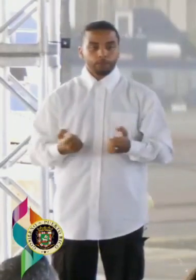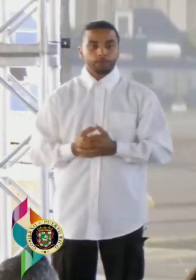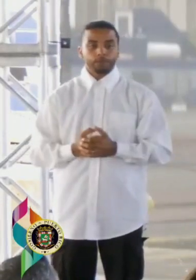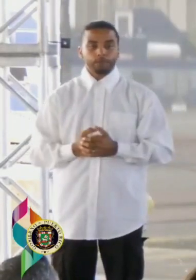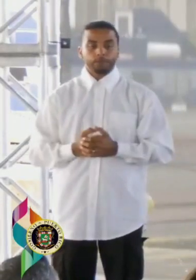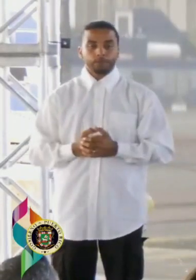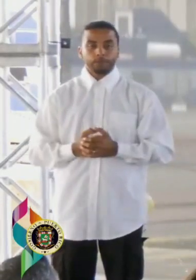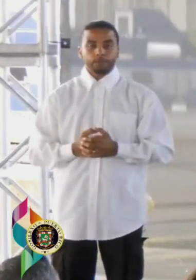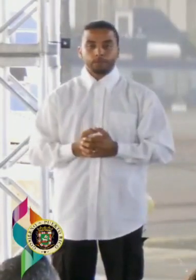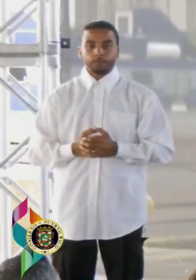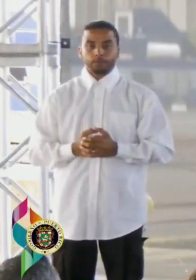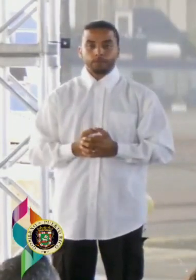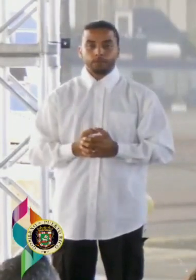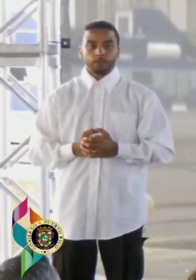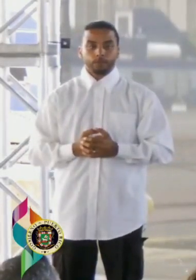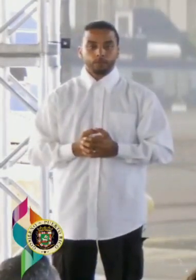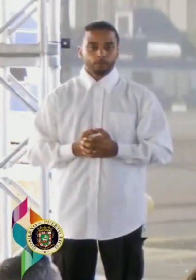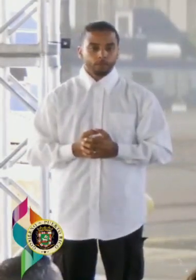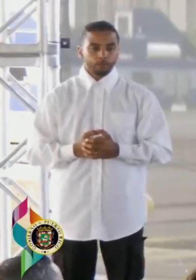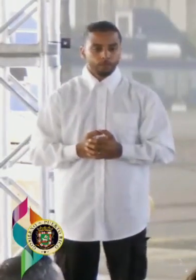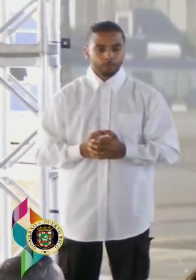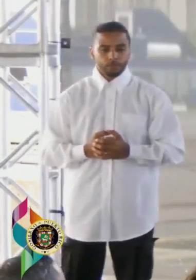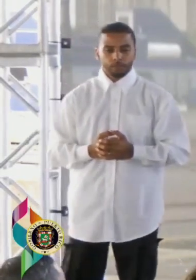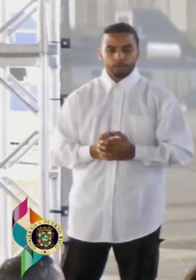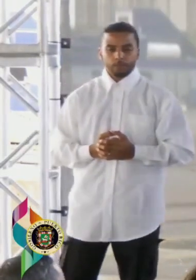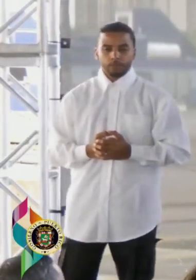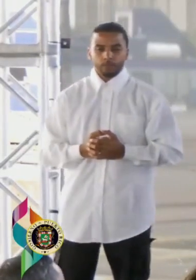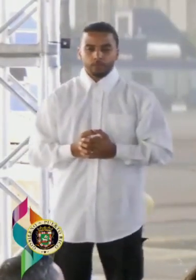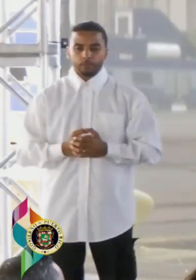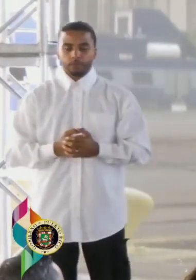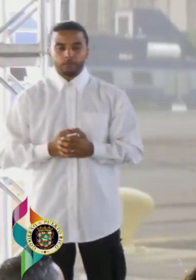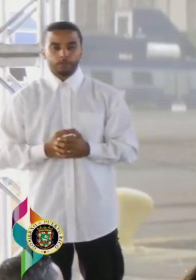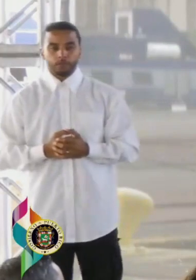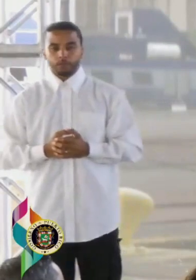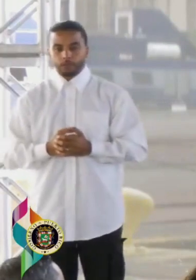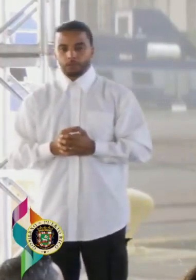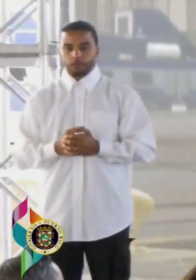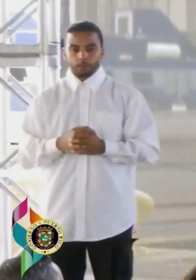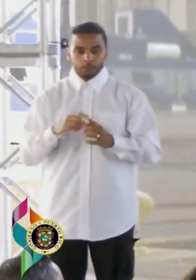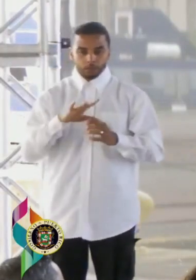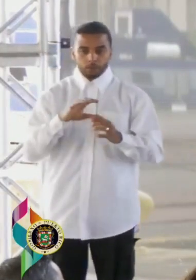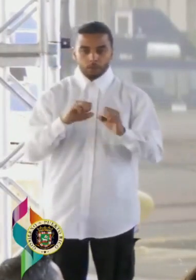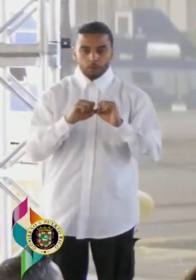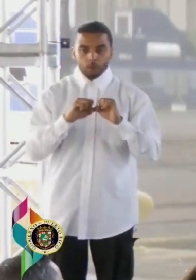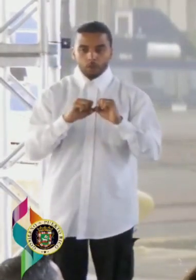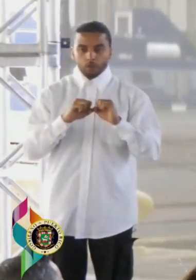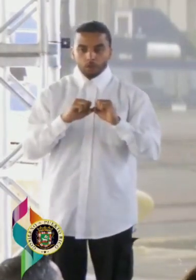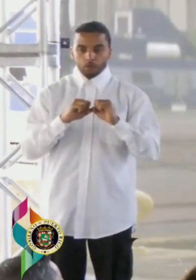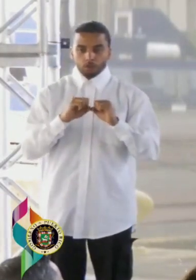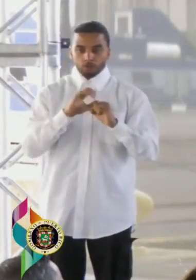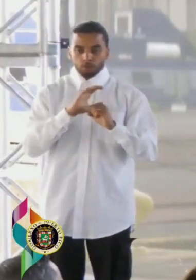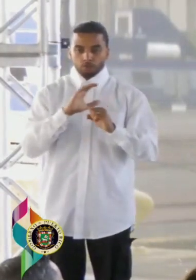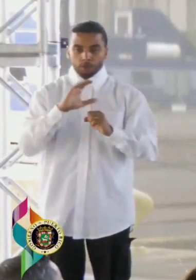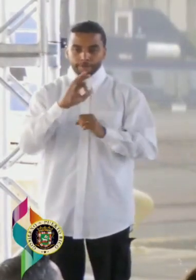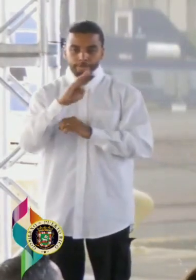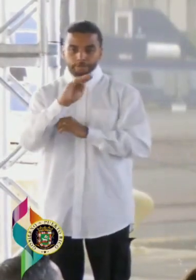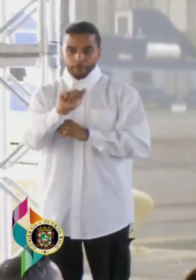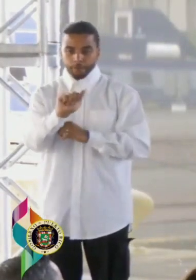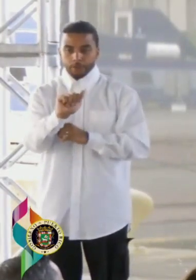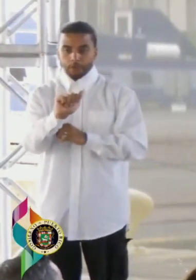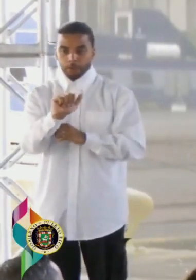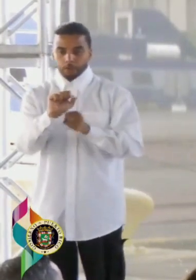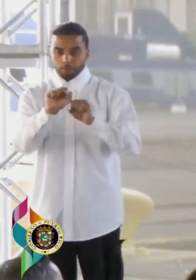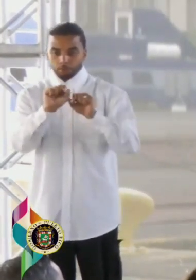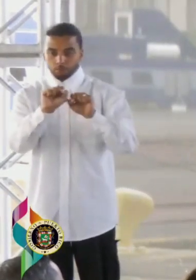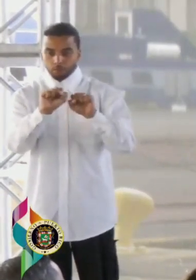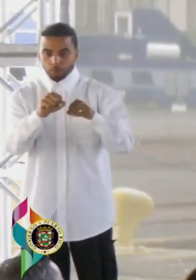seguimiento a la pregunta del compañero Es que tengo duda porque como dice incluye que también se puede habla de FEMA que puede incluir